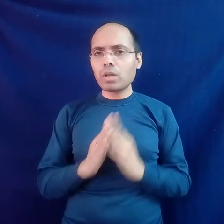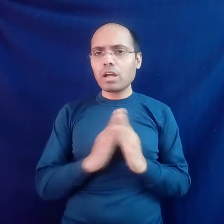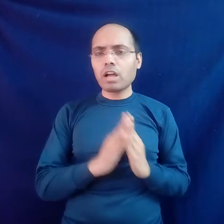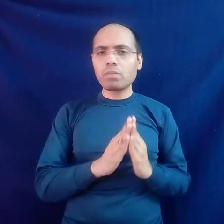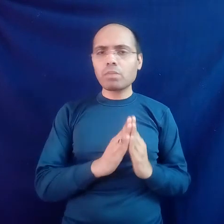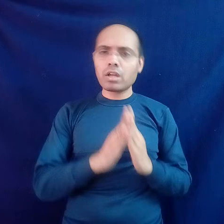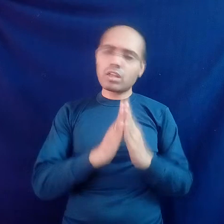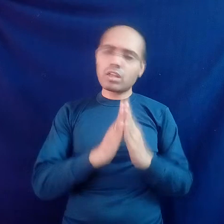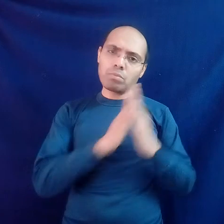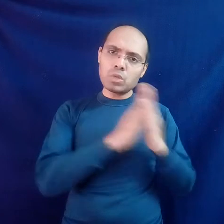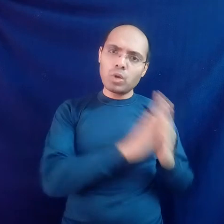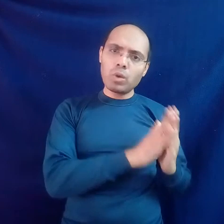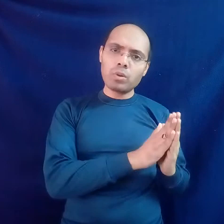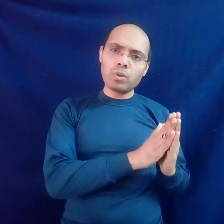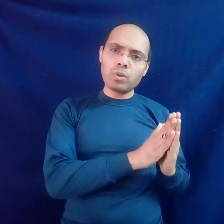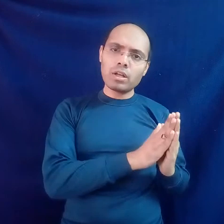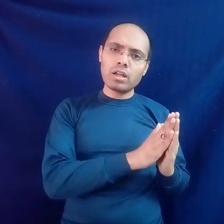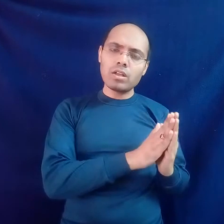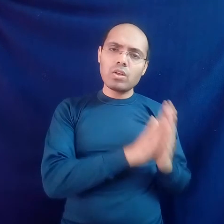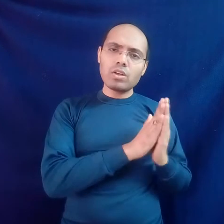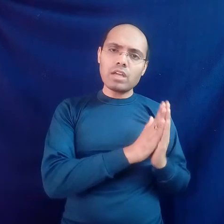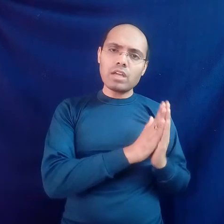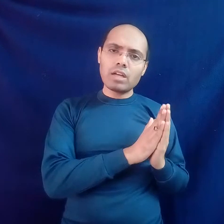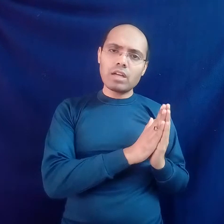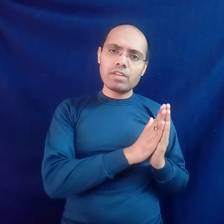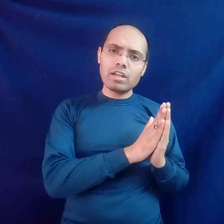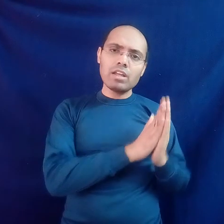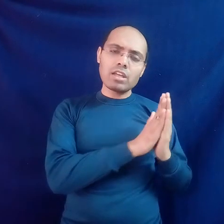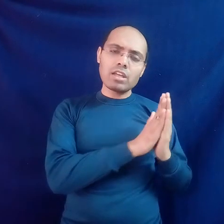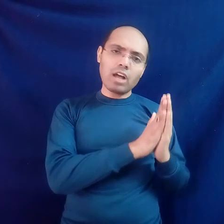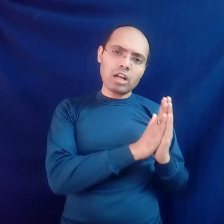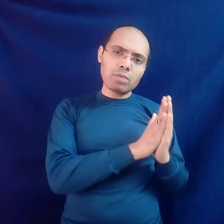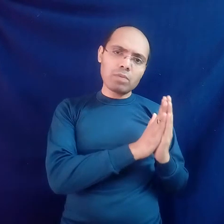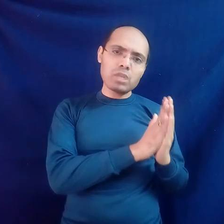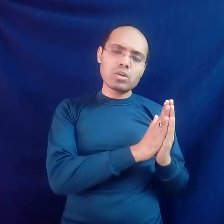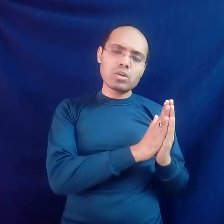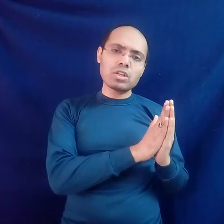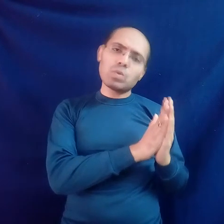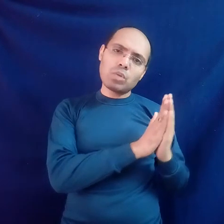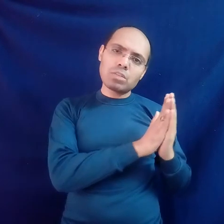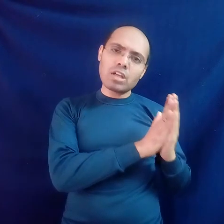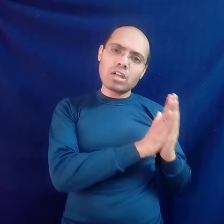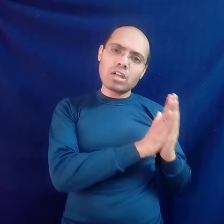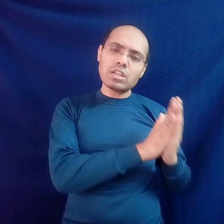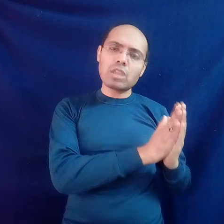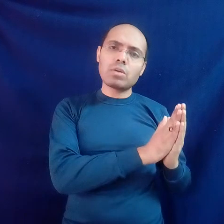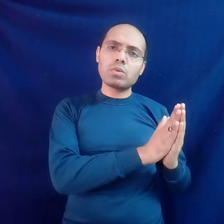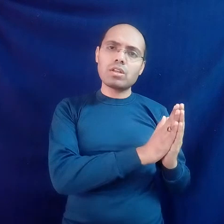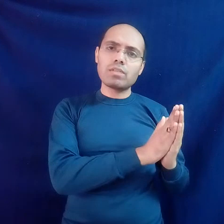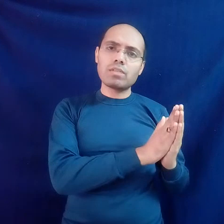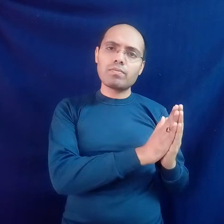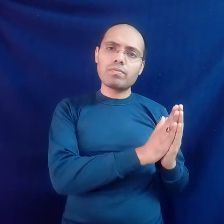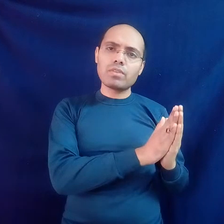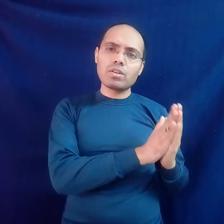है, आत्मा के साथ मन जुड़ा हुआ होता है, और यही कारण है कि आत्मा की जो गति होती है वो मन के गति के समान होती है।